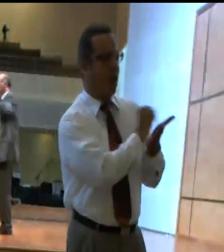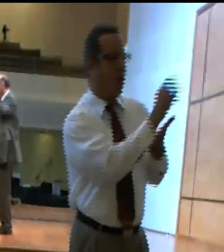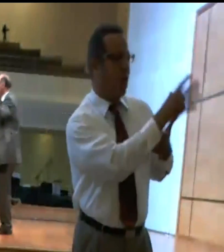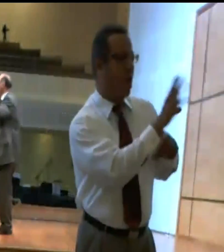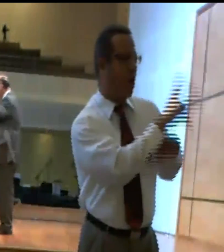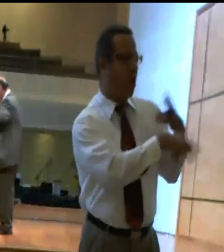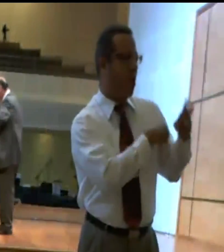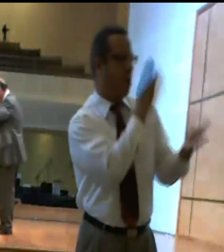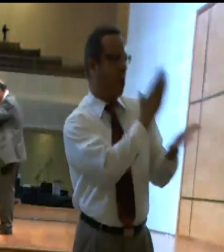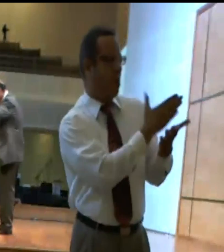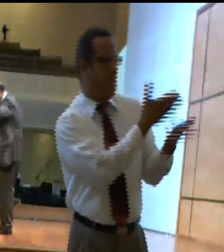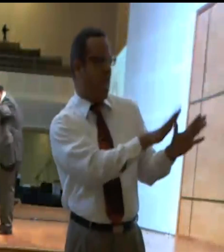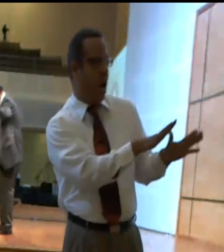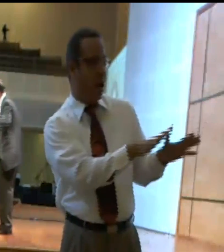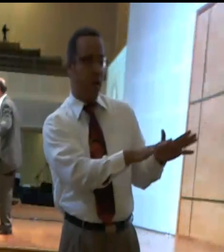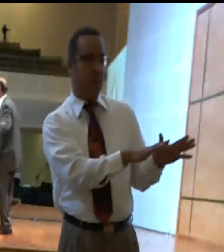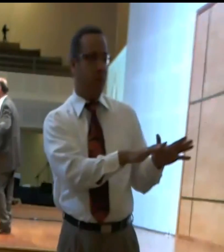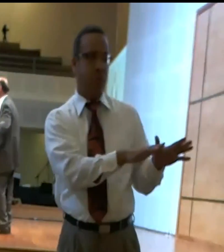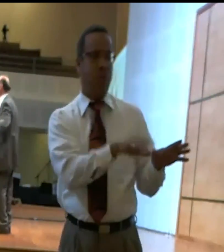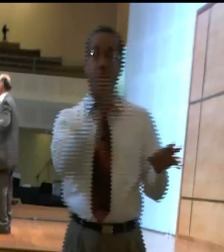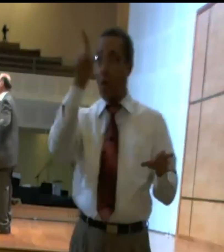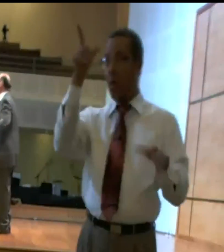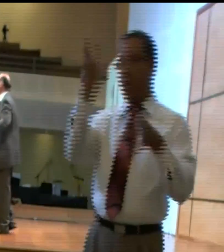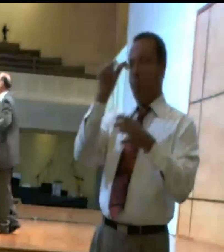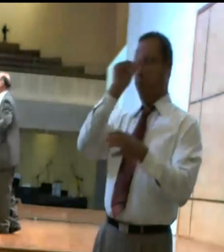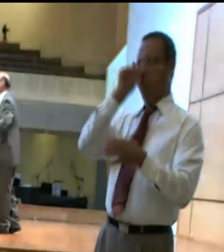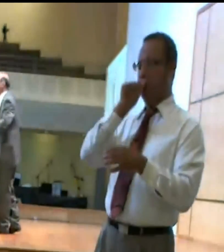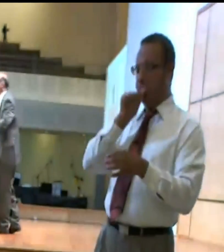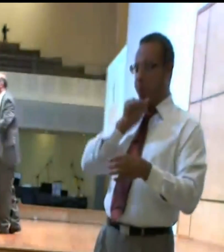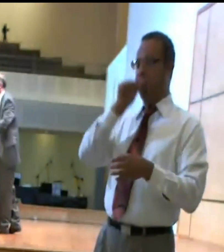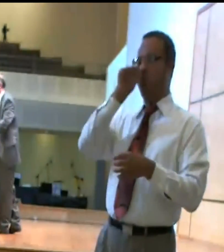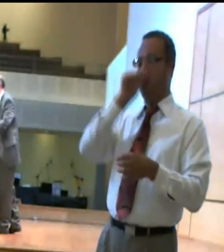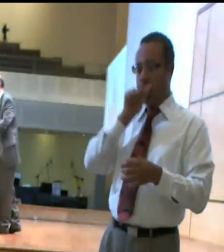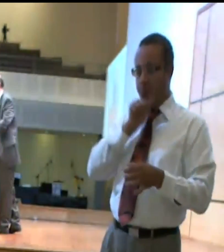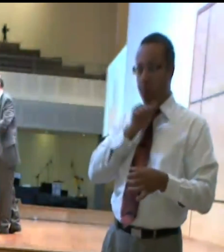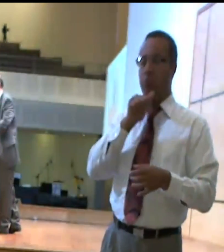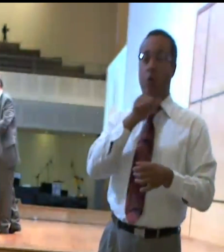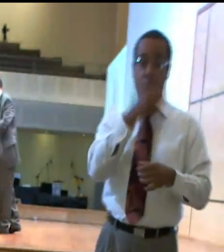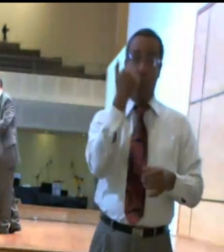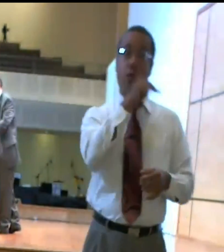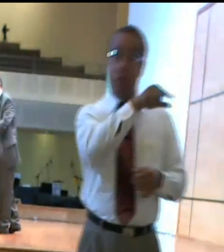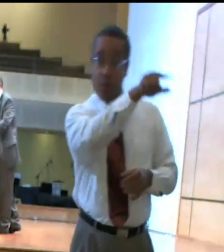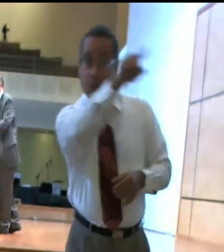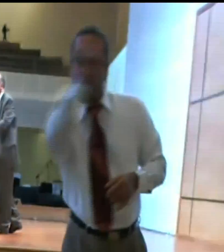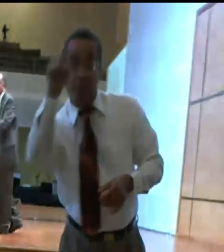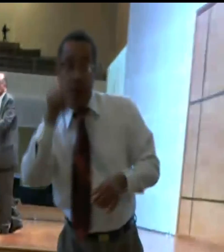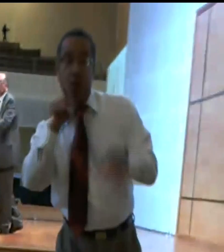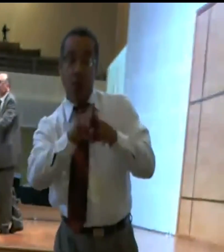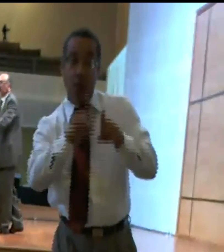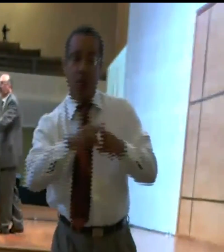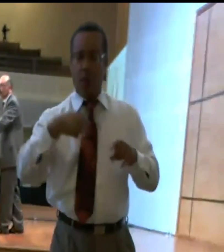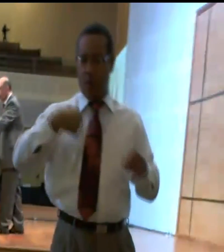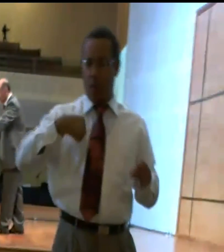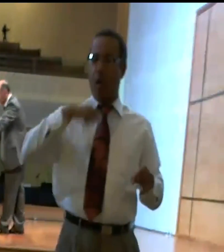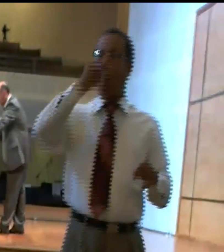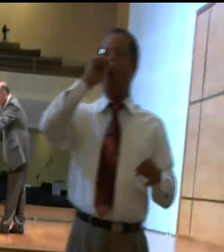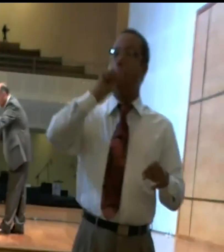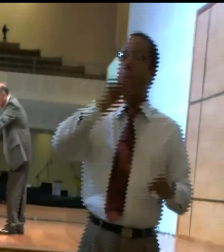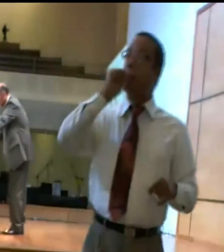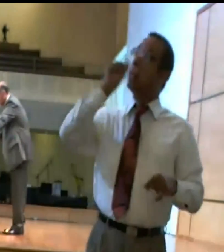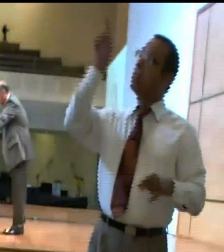cometa impunemente un montón de crímenes, algún día tendrá que comparecer delante del tribunal de Dios.